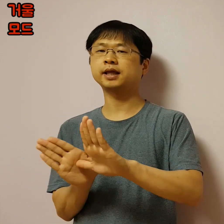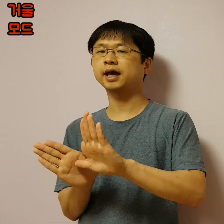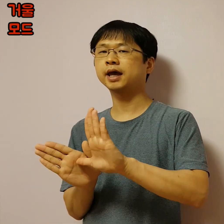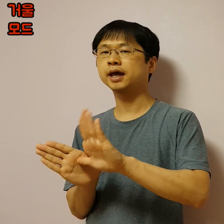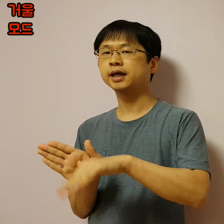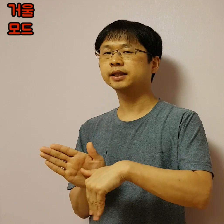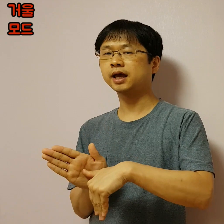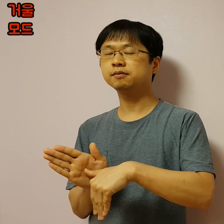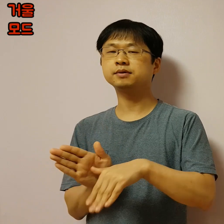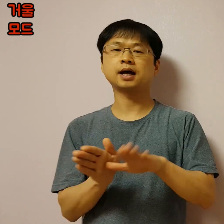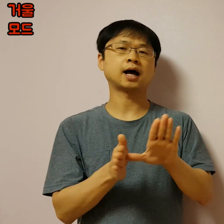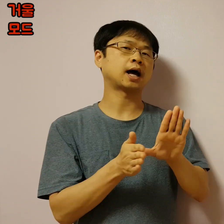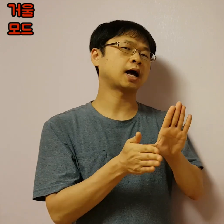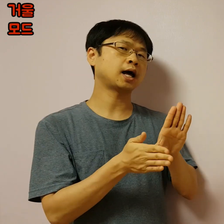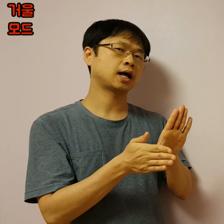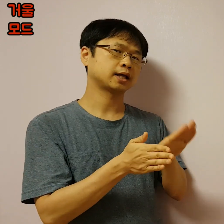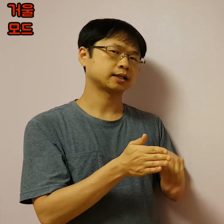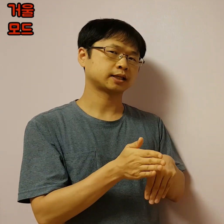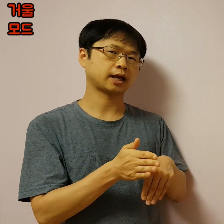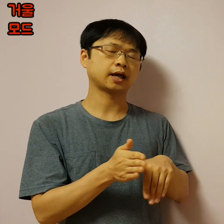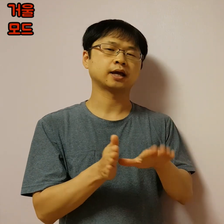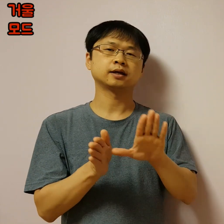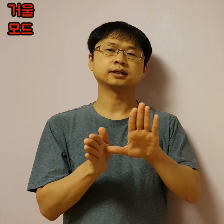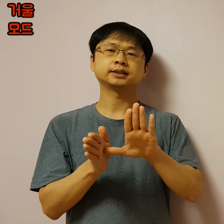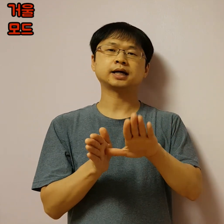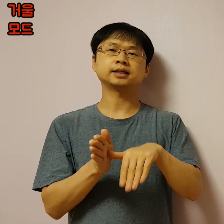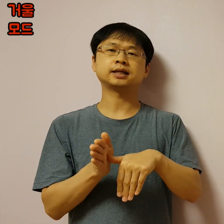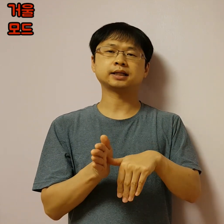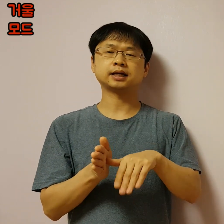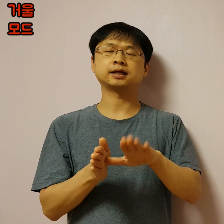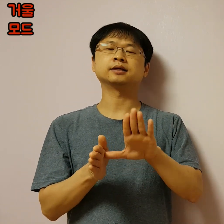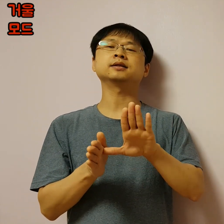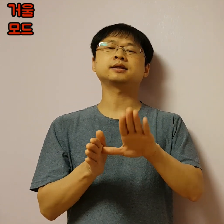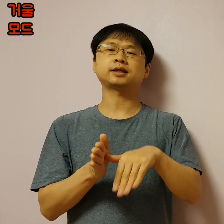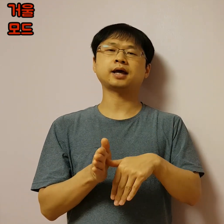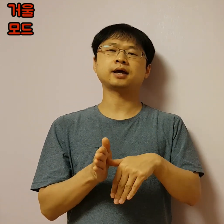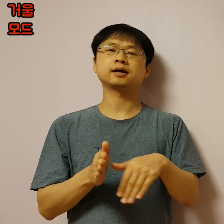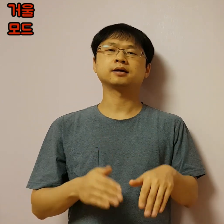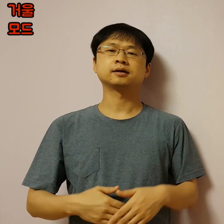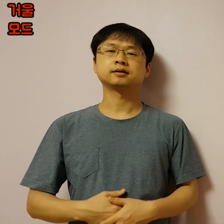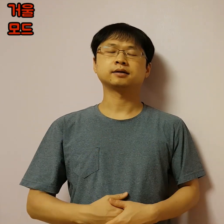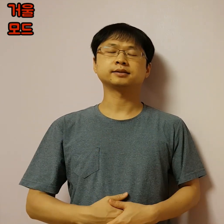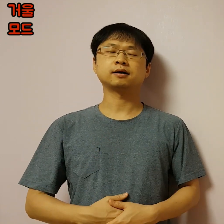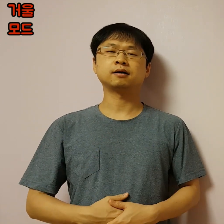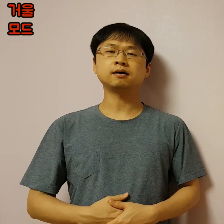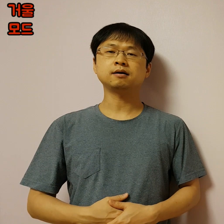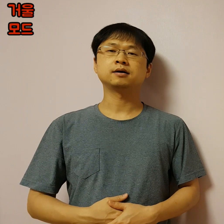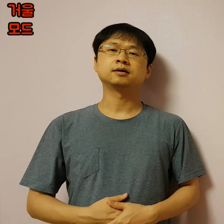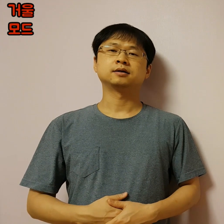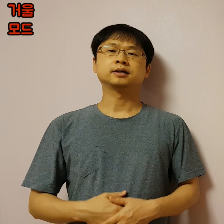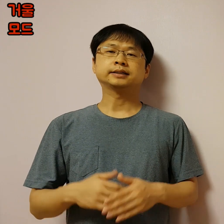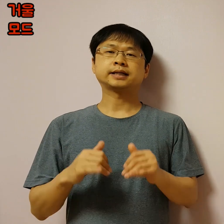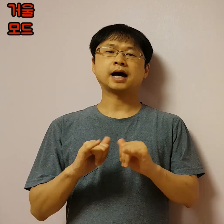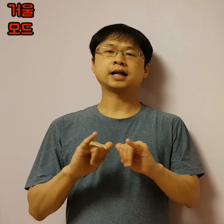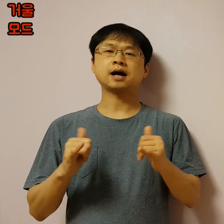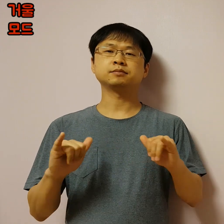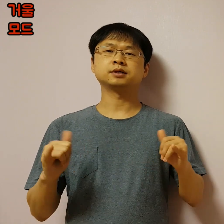때, 때입니다. 때, 시간을 나타내는 때. 그래서